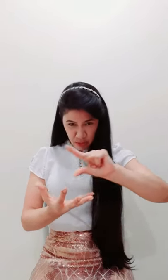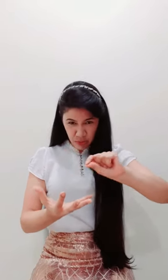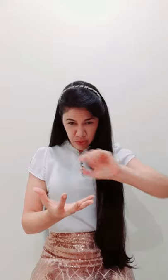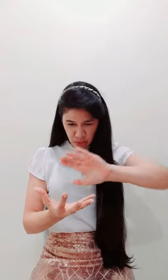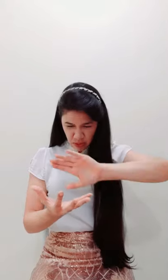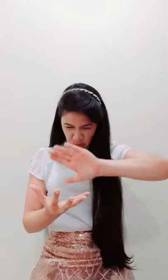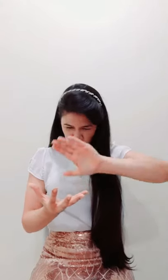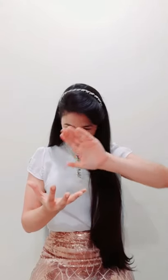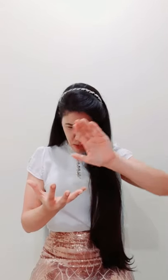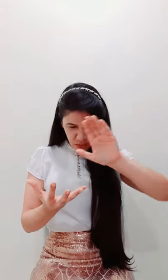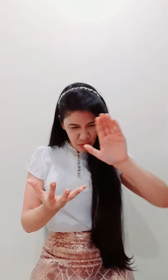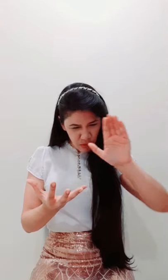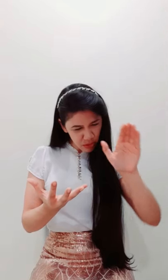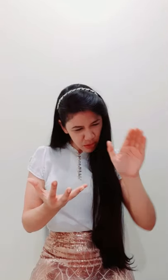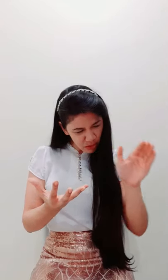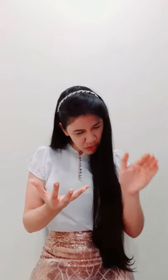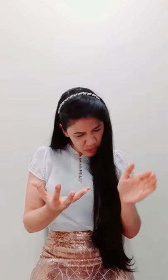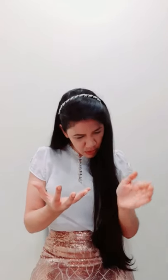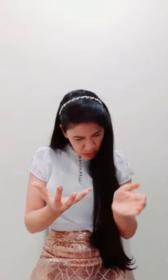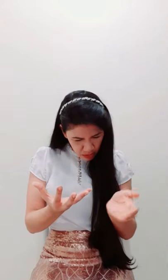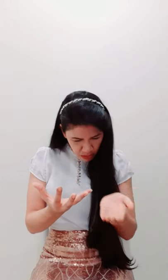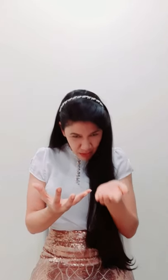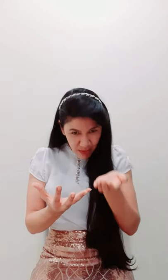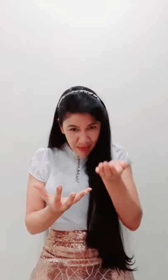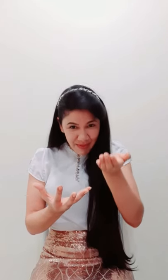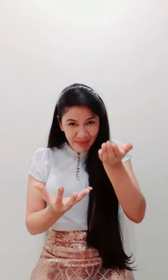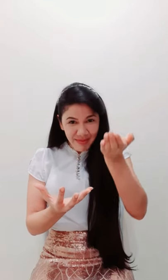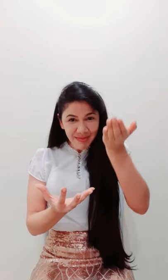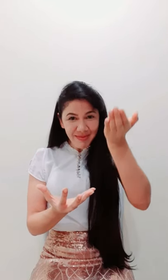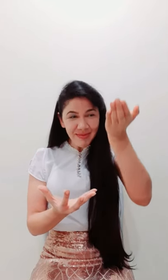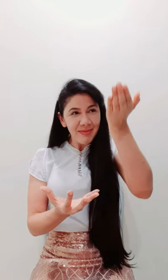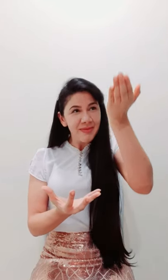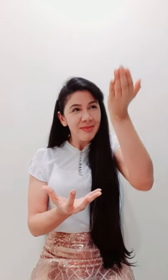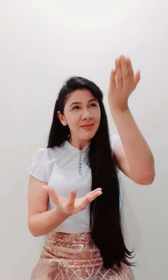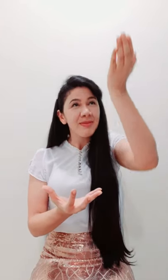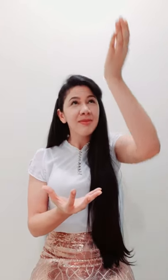Com justiça e retidão